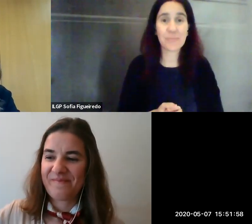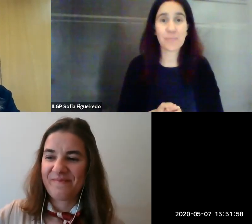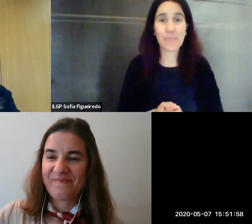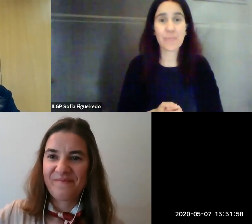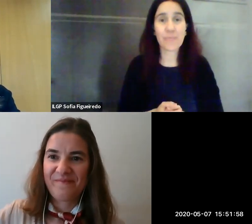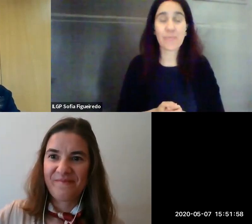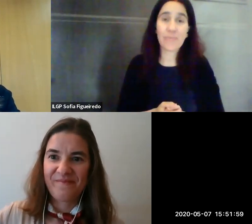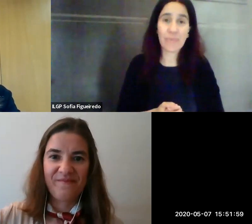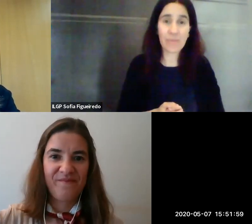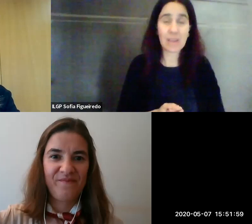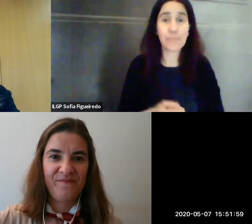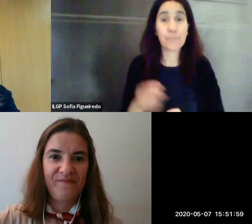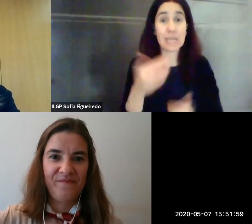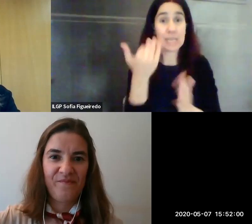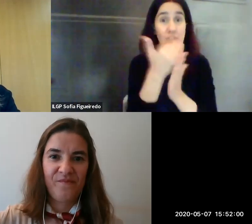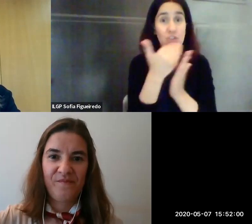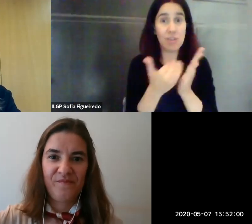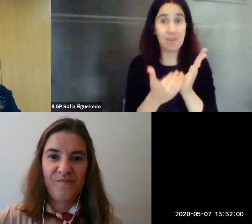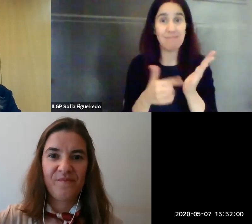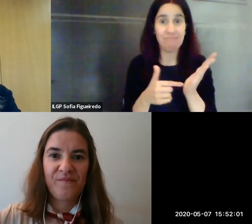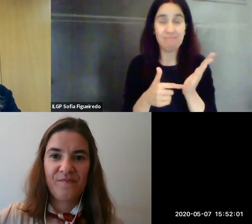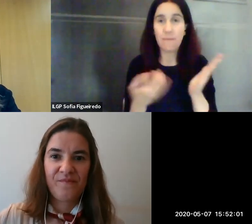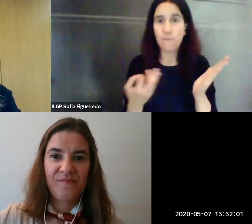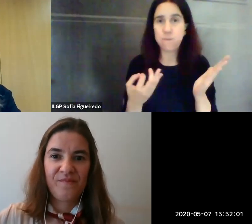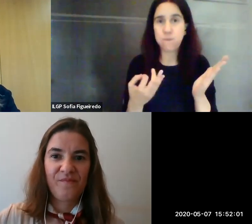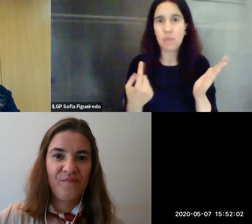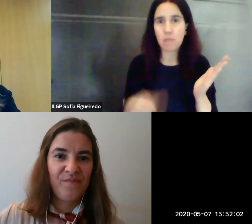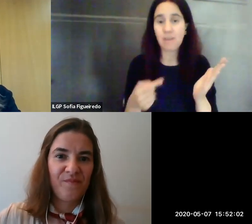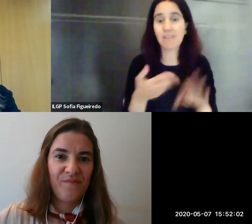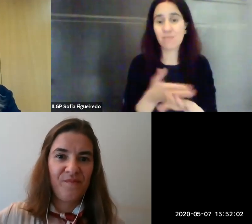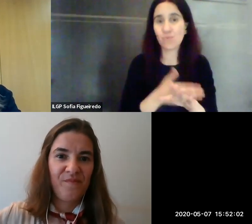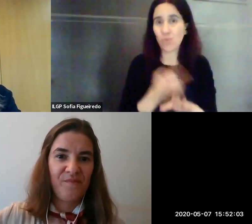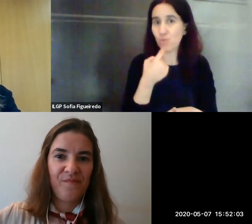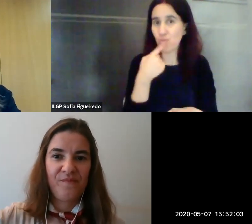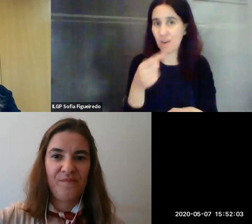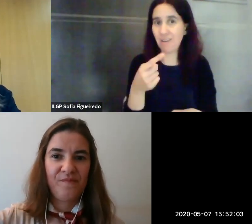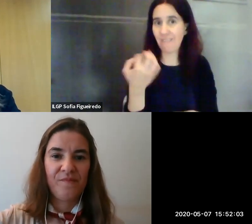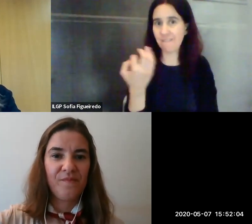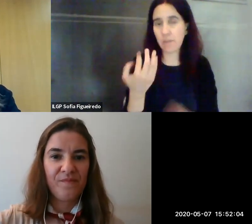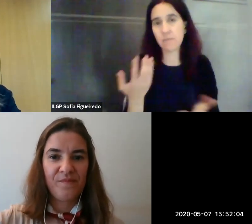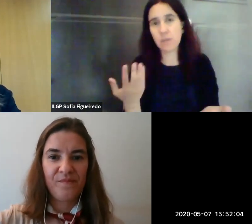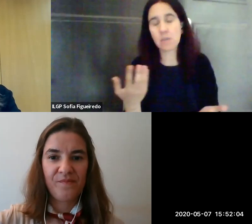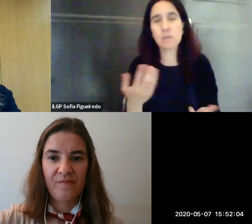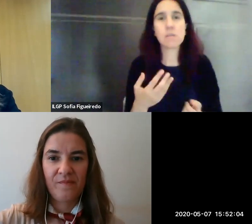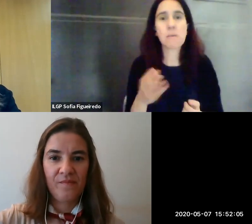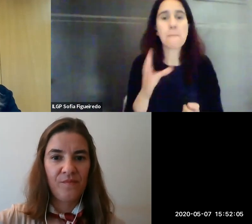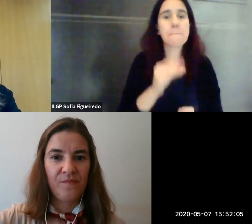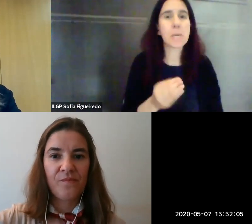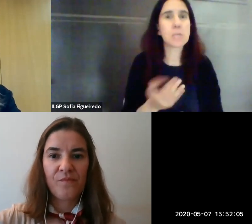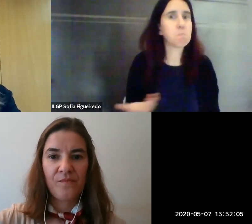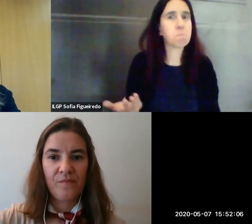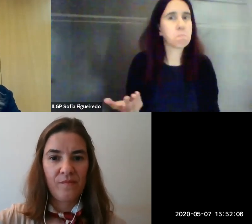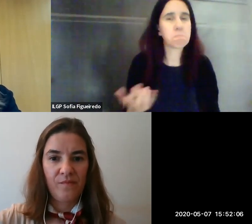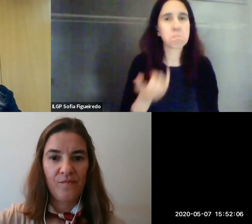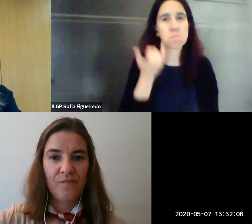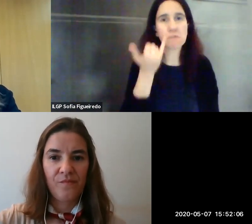Para além da lista dos suportes que referiu, enfim, não estou a ver muito mais para além do telefone